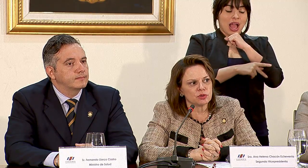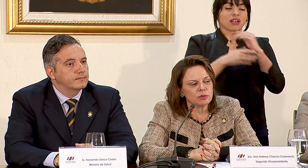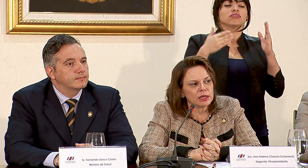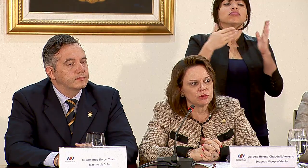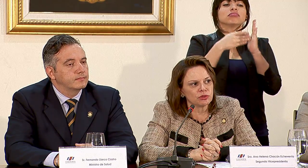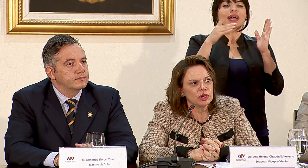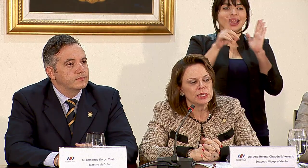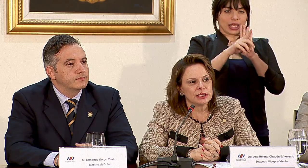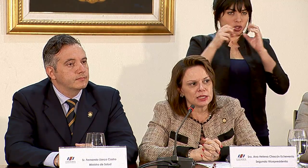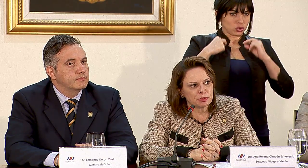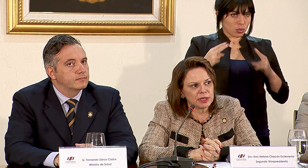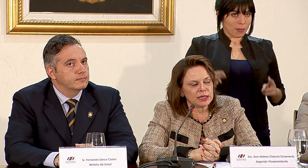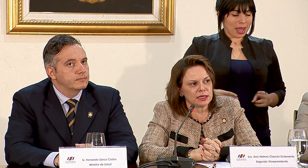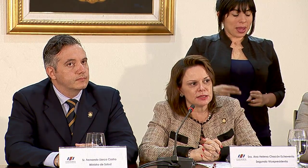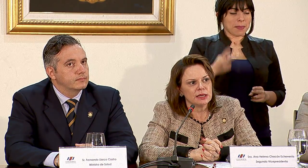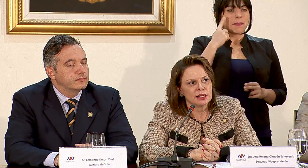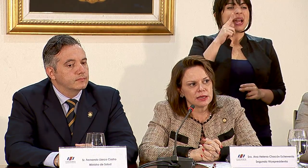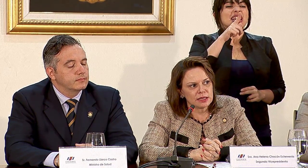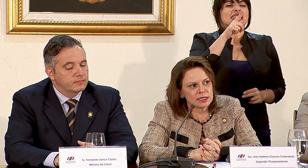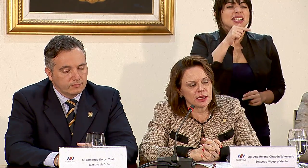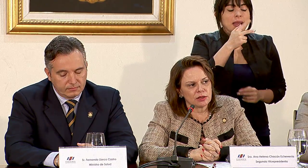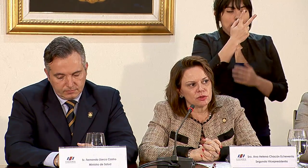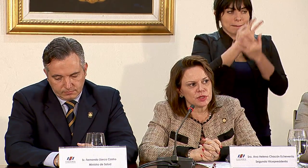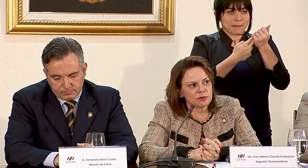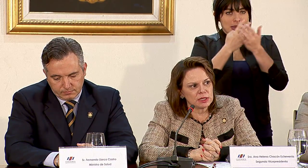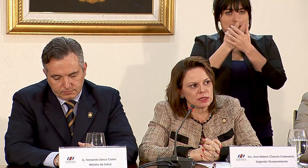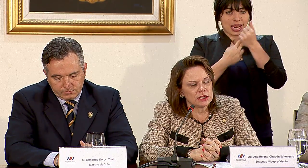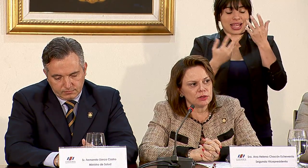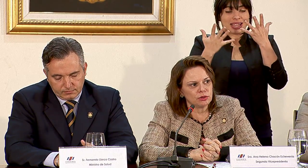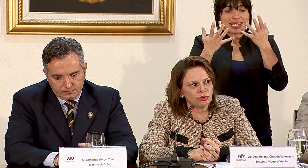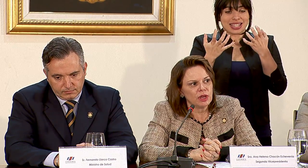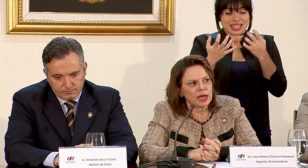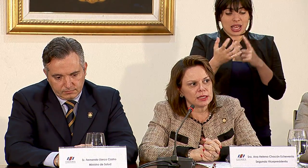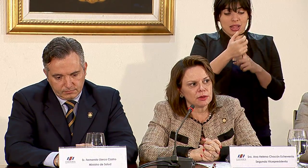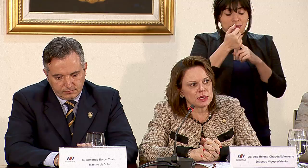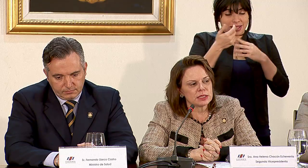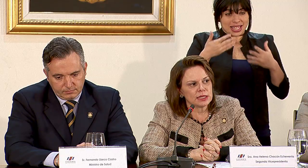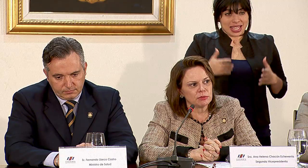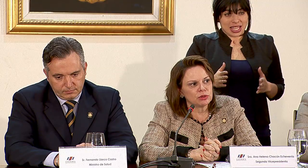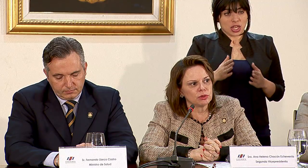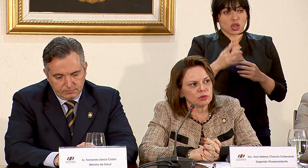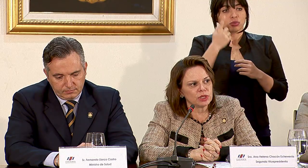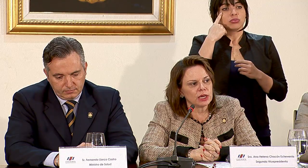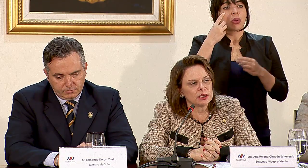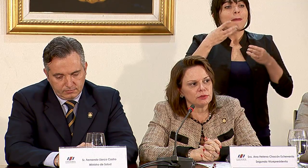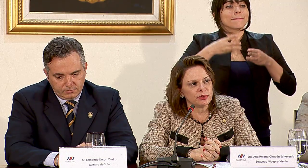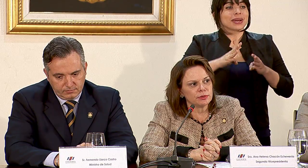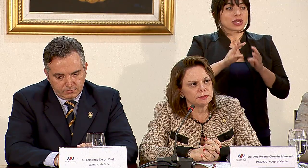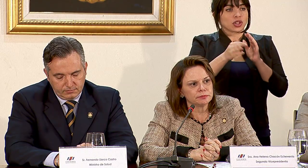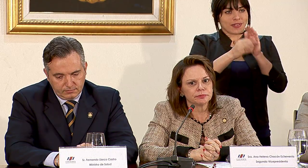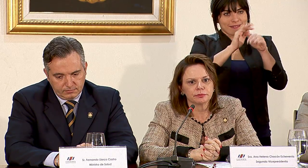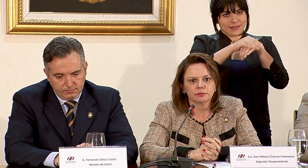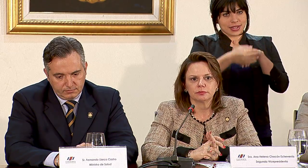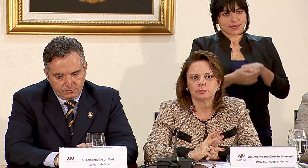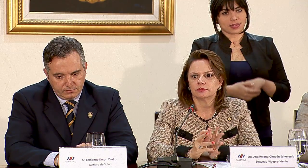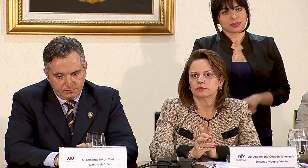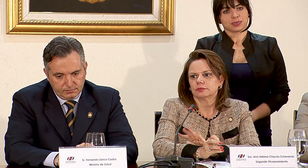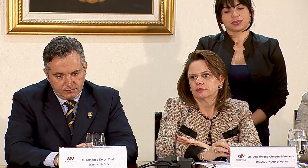los derechos humanos de las parejas que desean concebir hijos a través de la metodología del FIB.